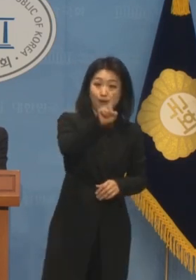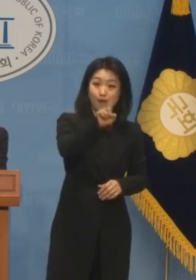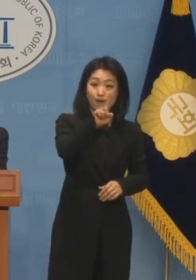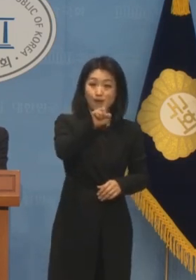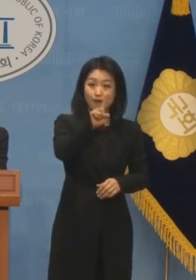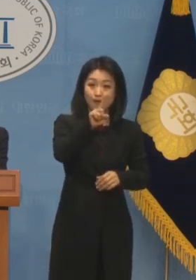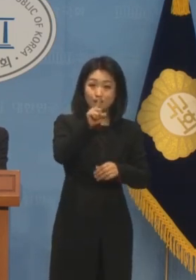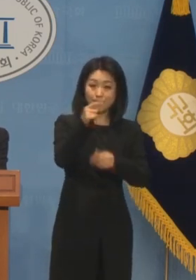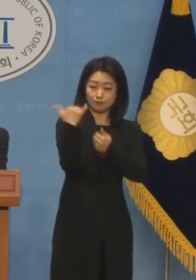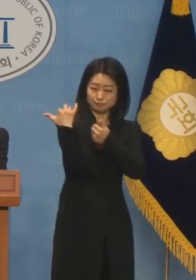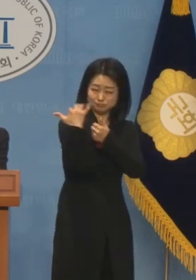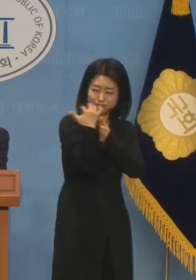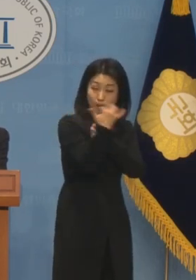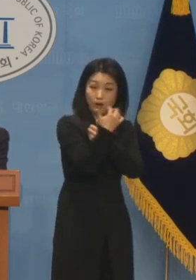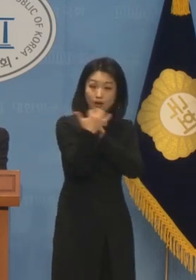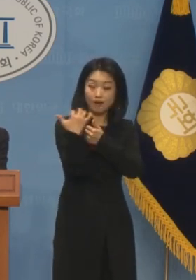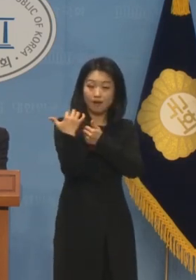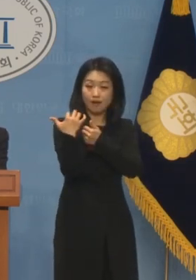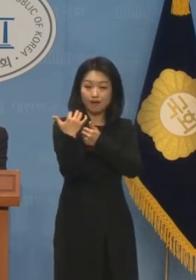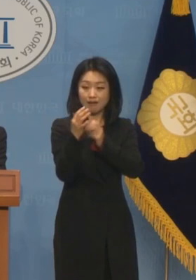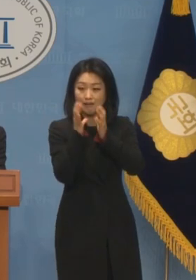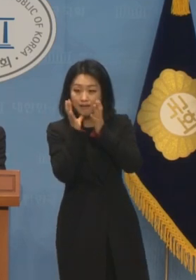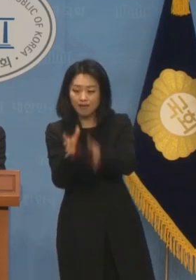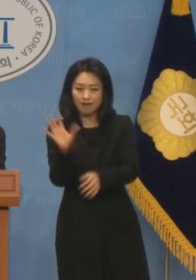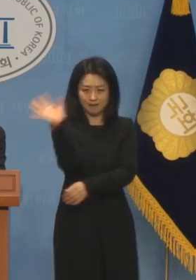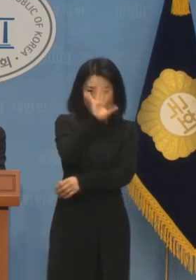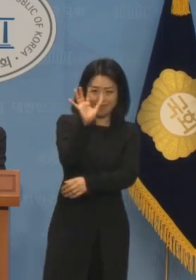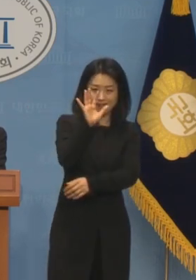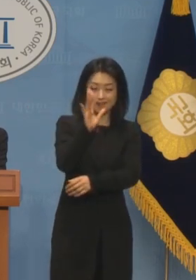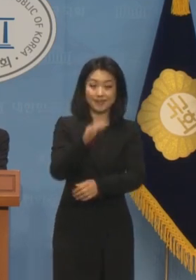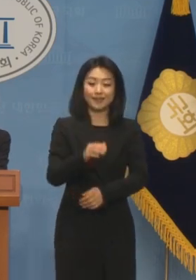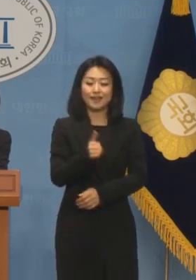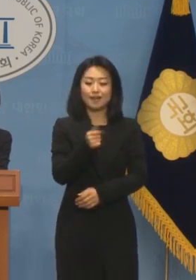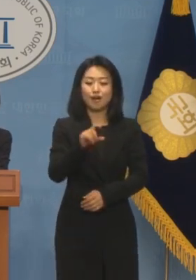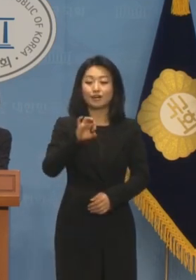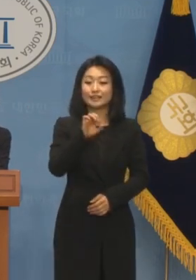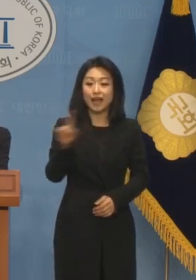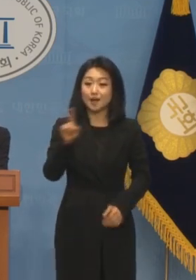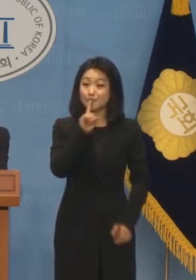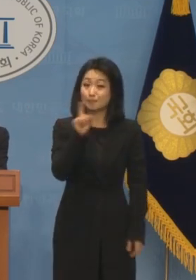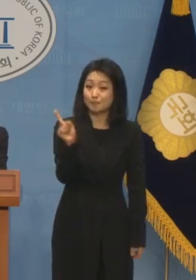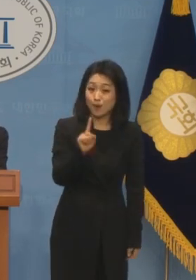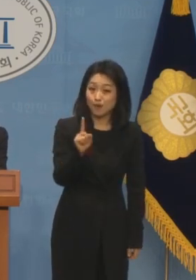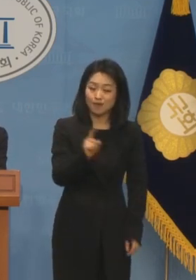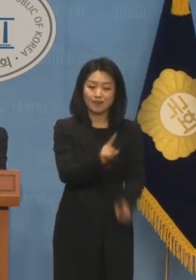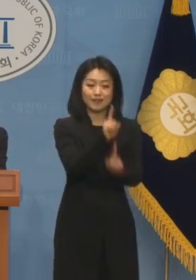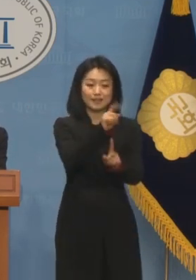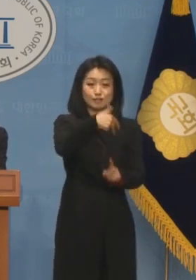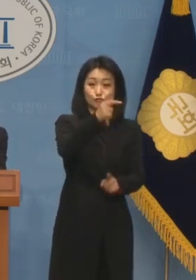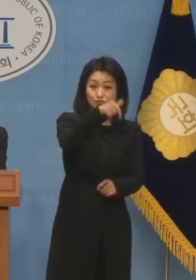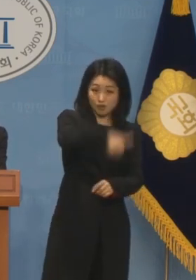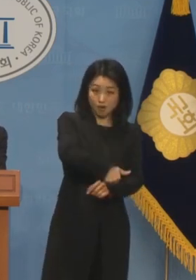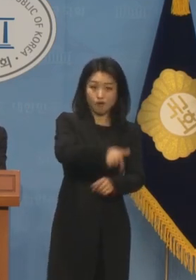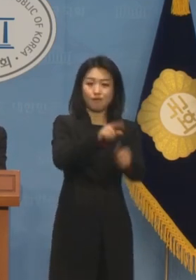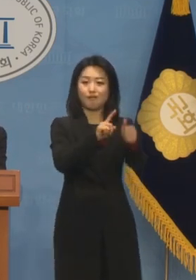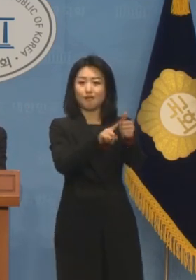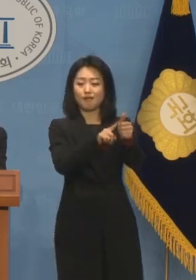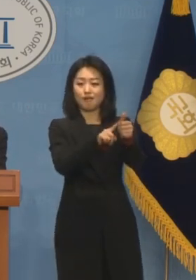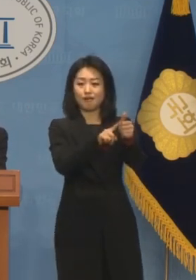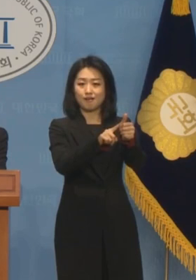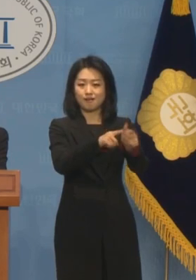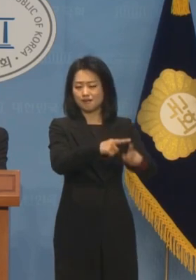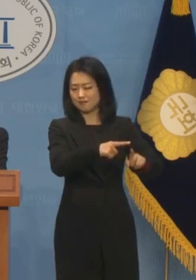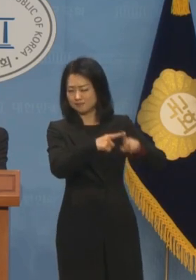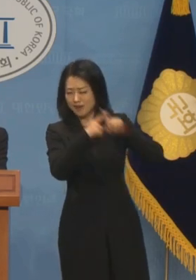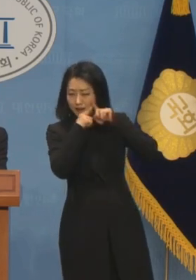유혹까지 있었다고 합니다. 허은하 후보는 말합니다. 이준석이라고 하는